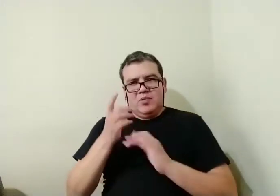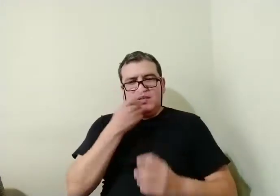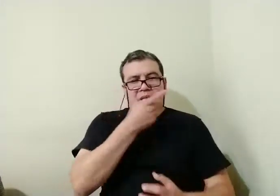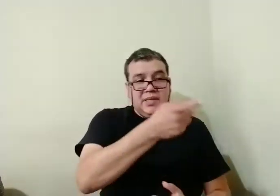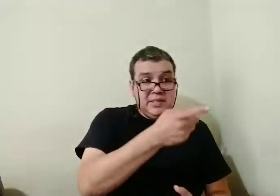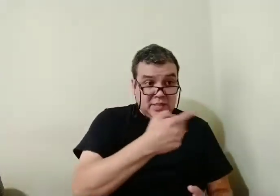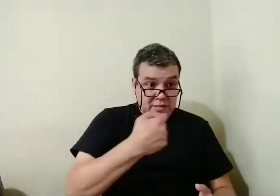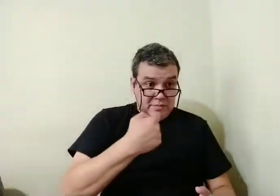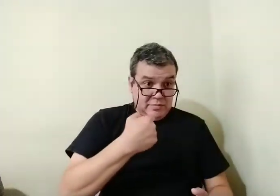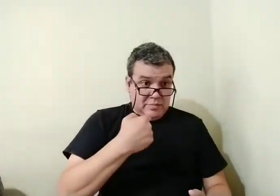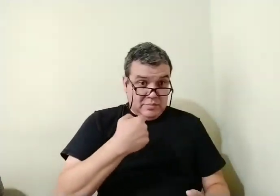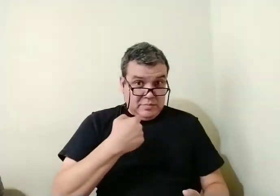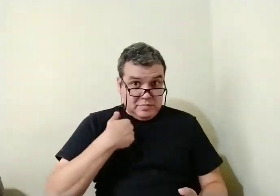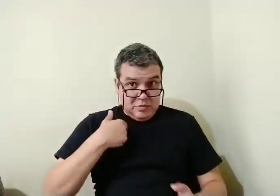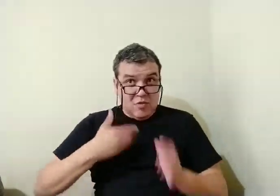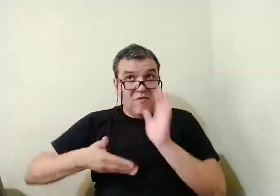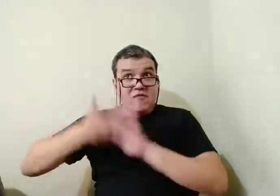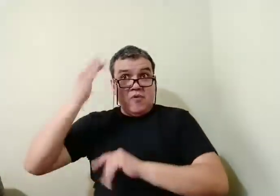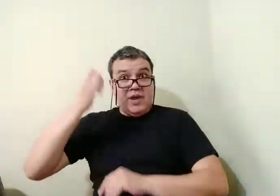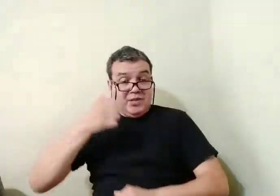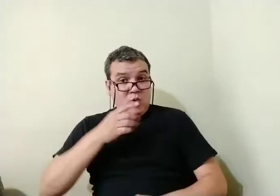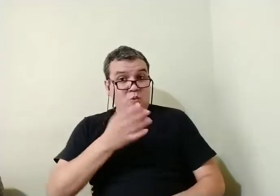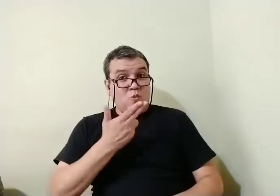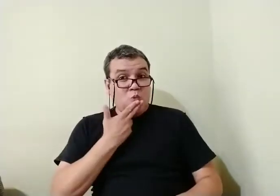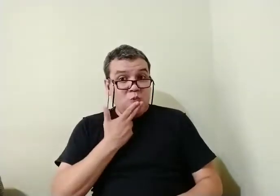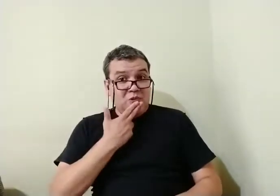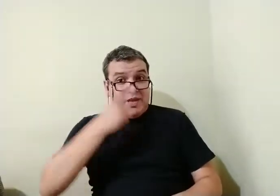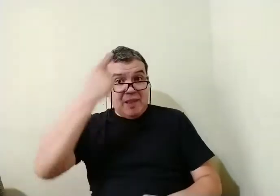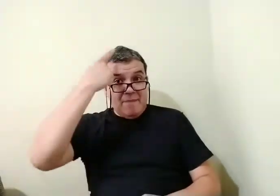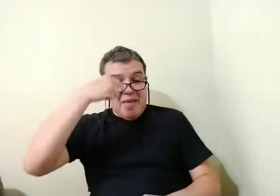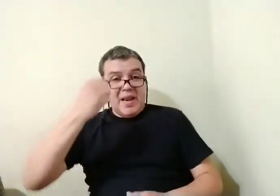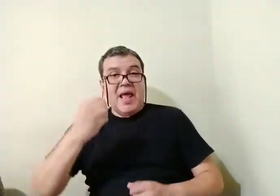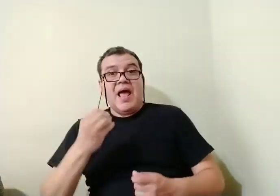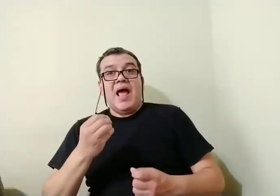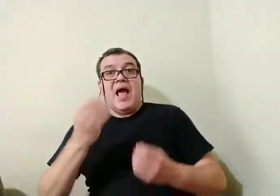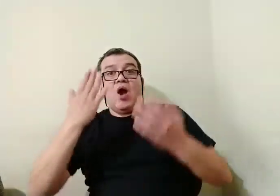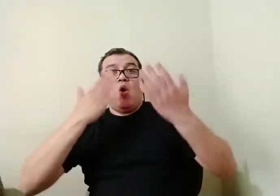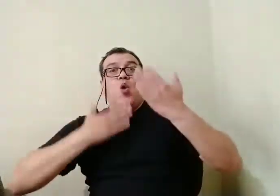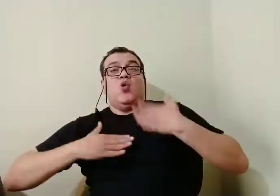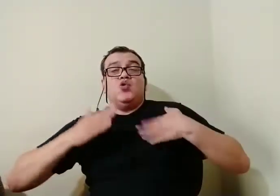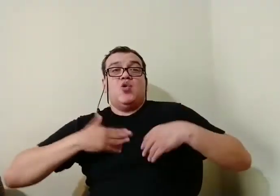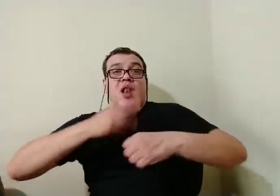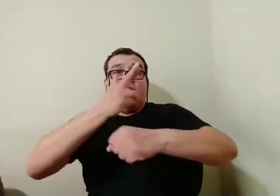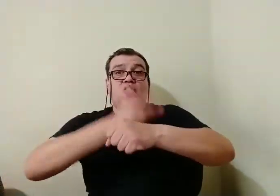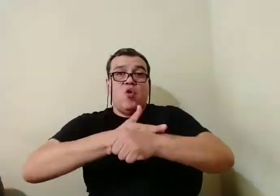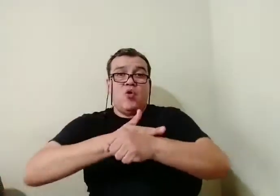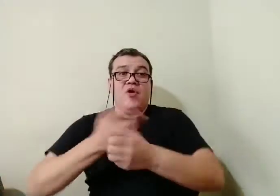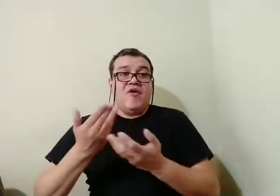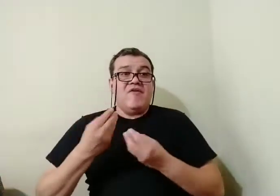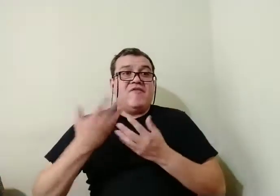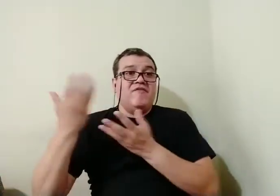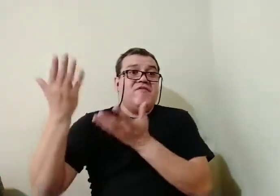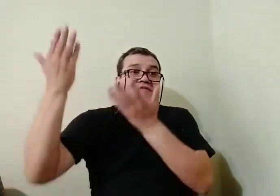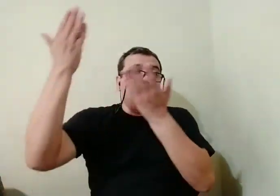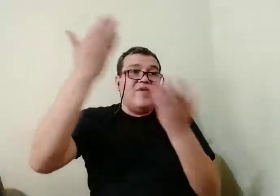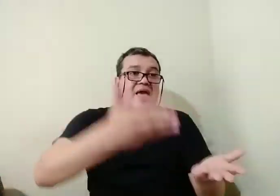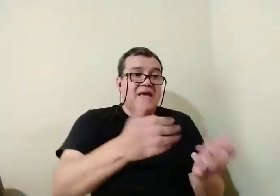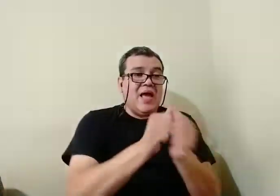a vosotros, mas si me fuere, os lo enviaré. Juan